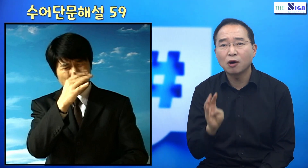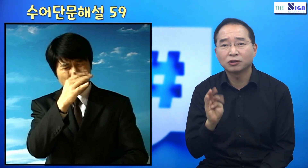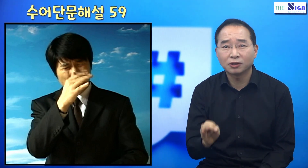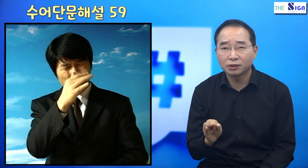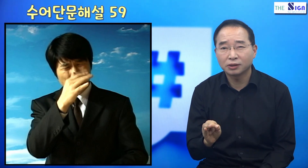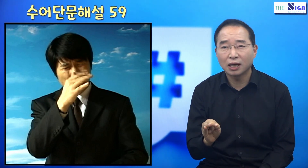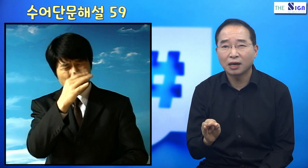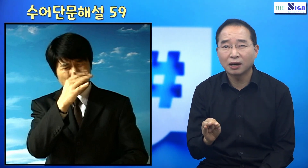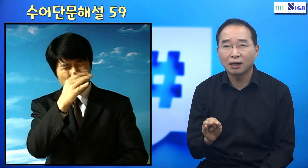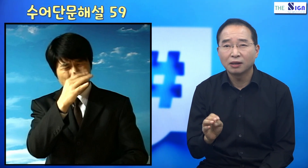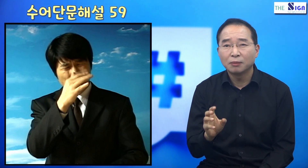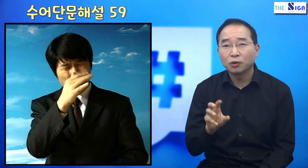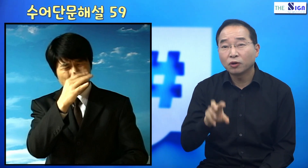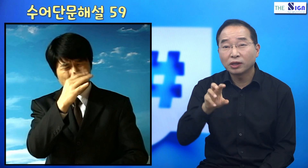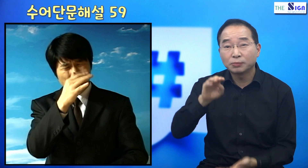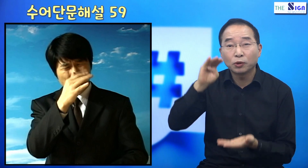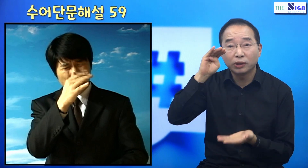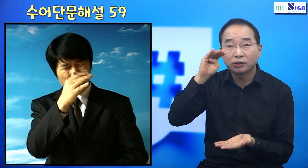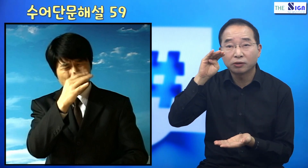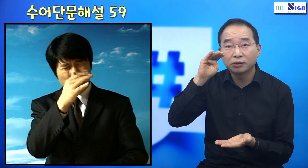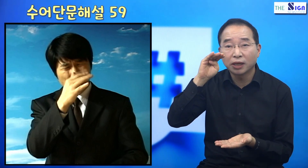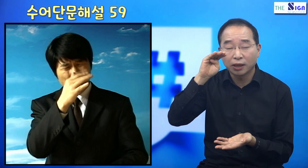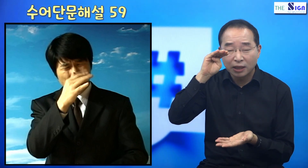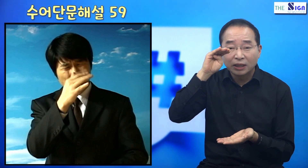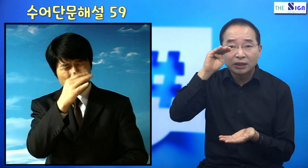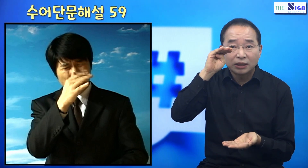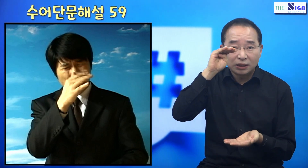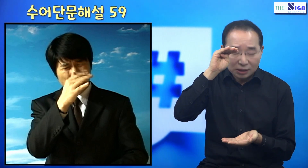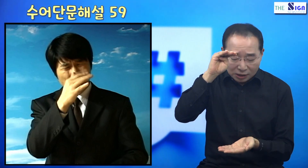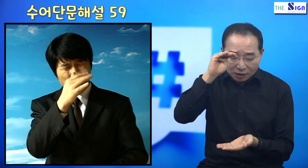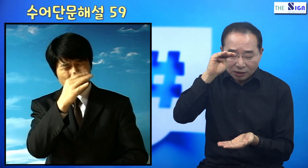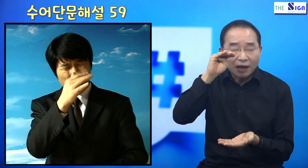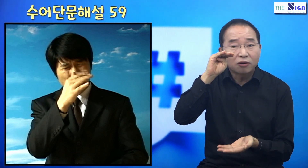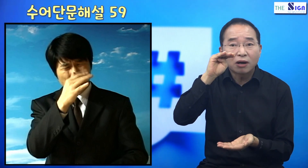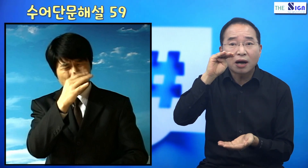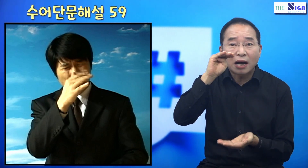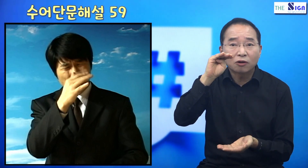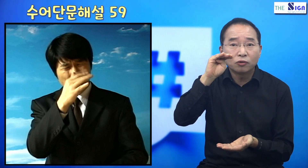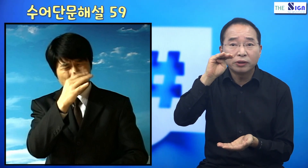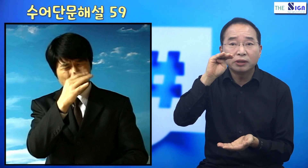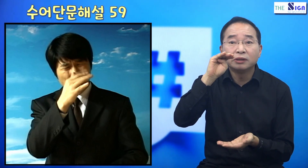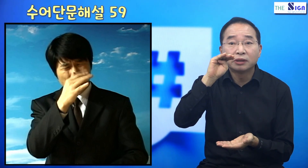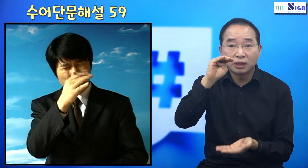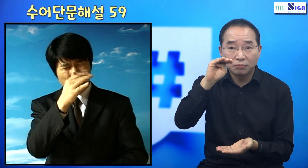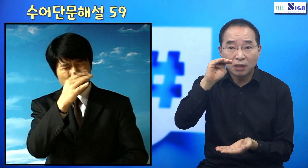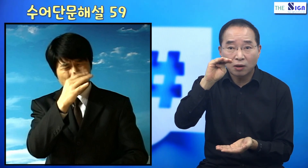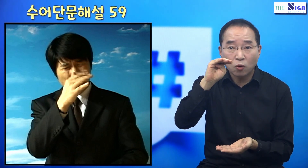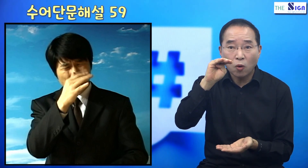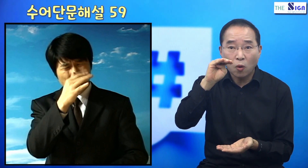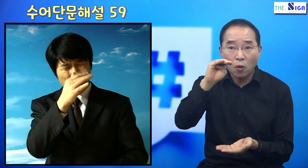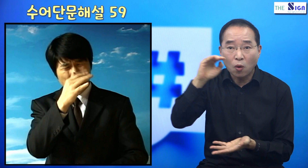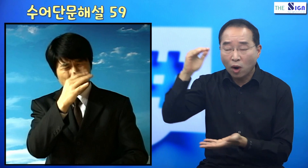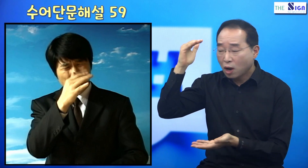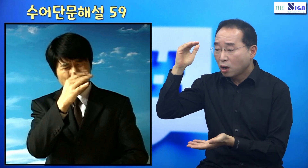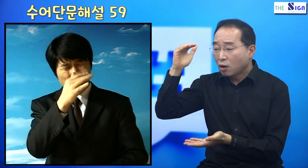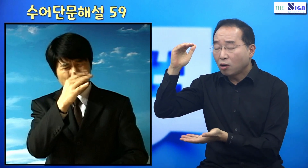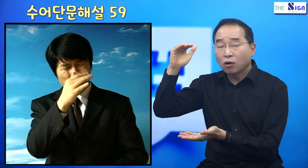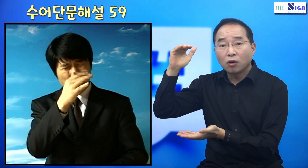바보다, 멍청이다, 뭐 여러 가지 표현이 있어요. 근데 이 단어가 갖고 있는